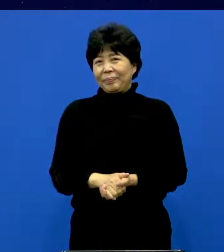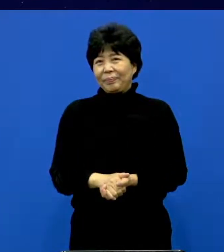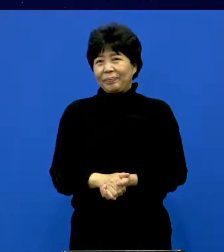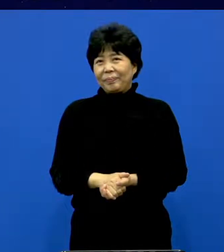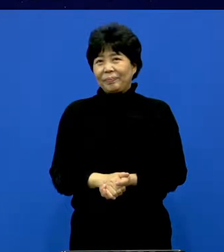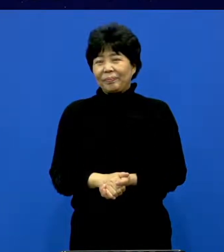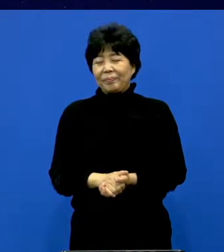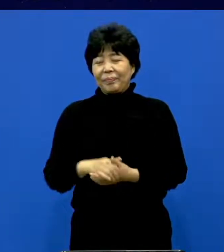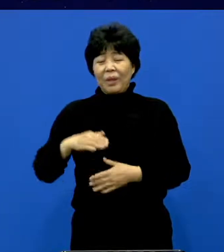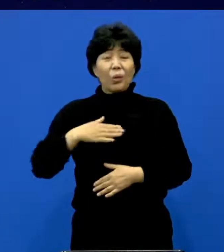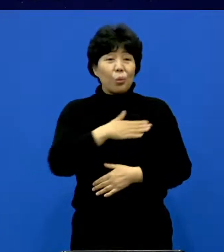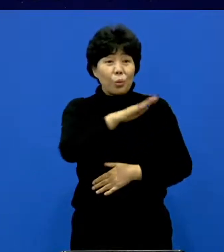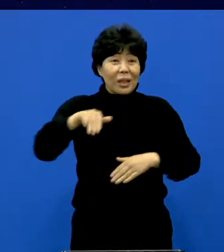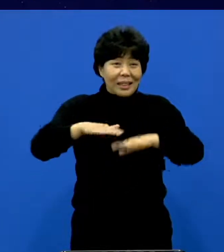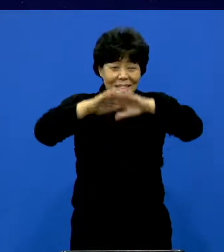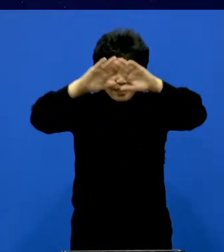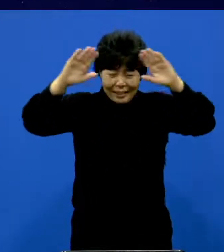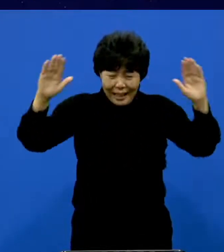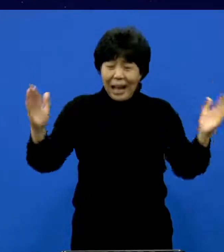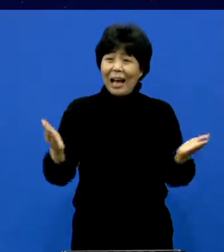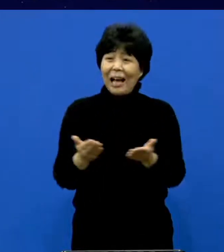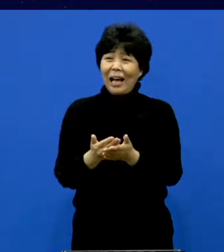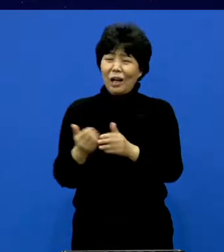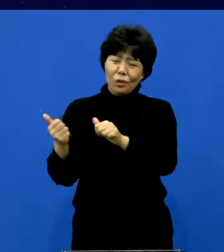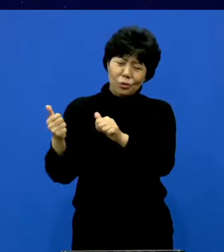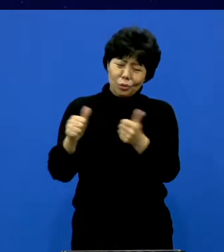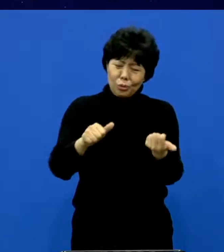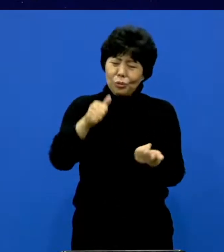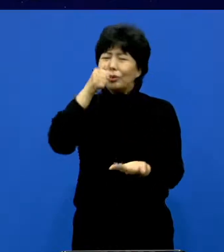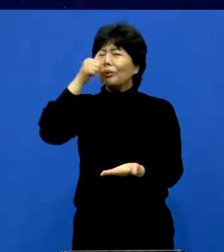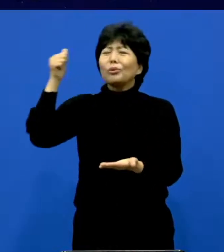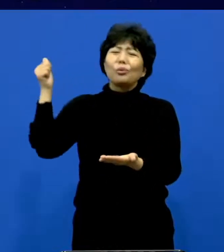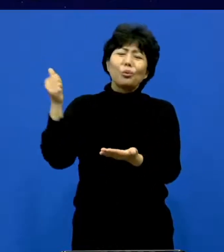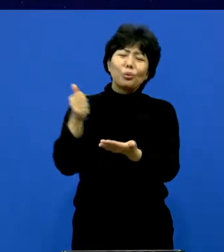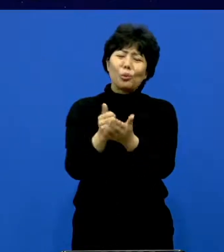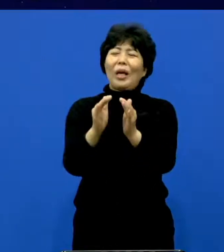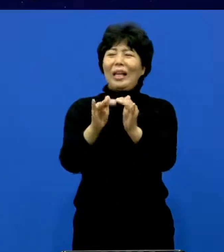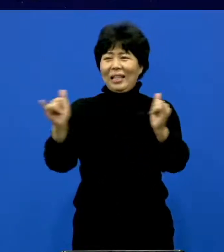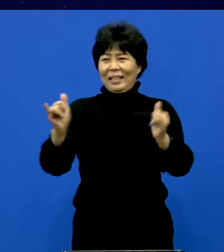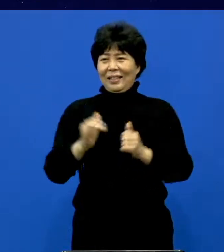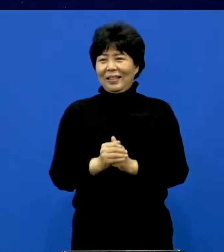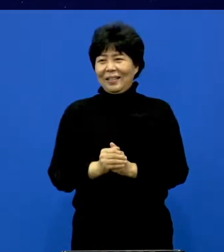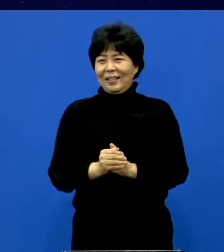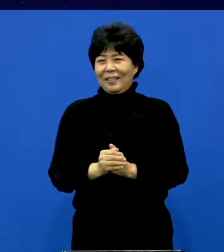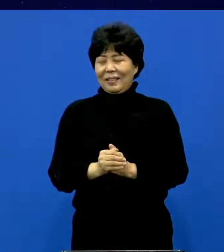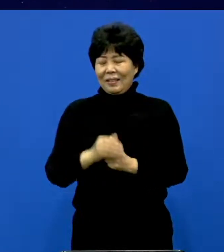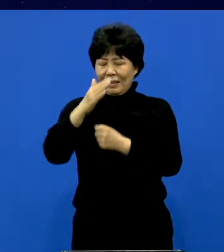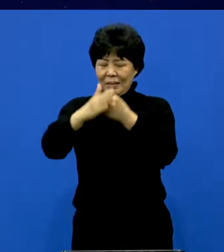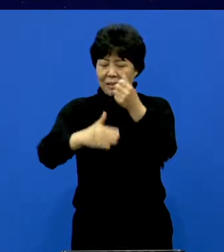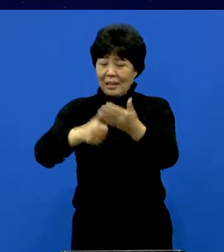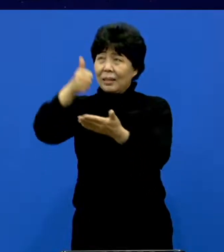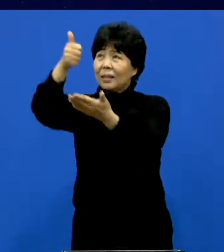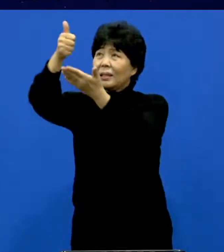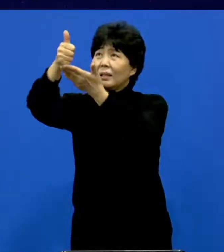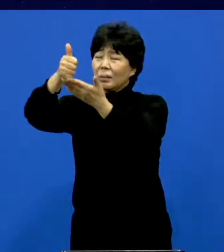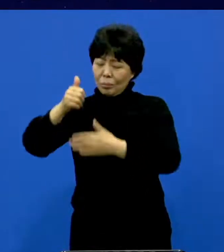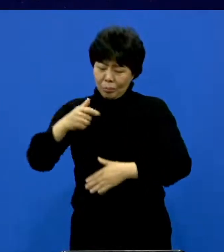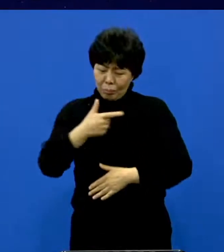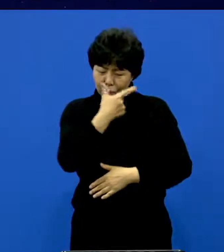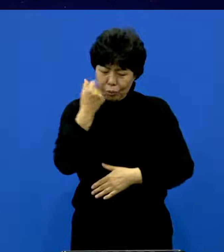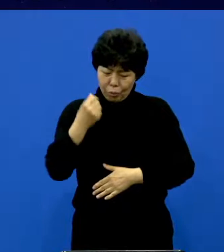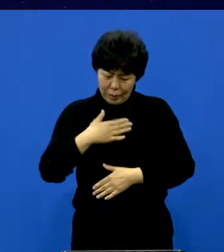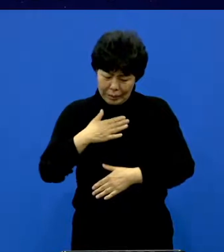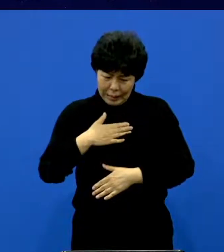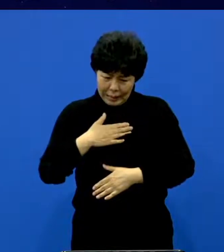우리는 모두 죽을 죄인입니다. 다른 사람을 판단하려는 마음을 내려놓아야 돼요. 하나님께서 부족한 나를 사랑으로